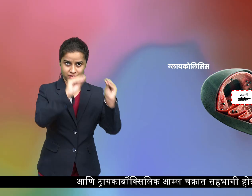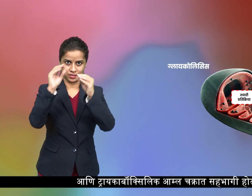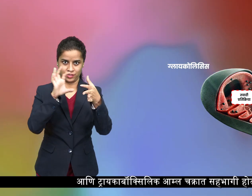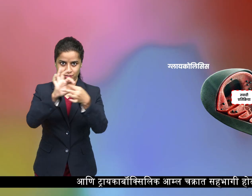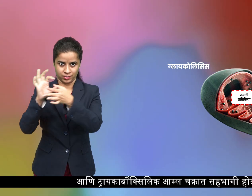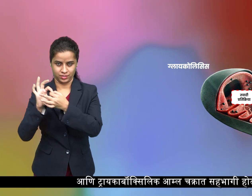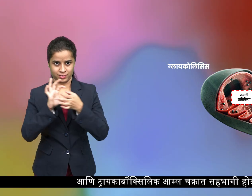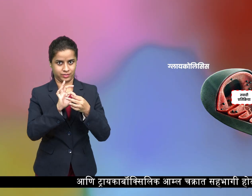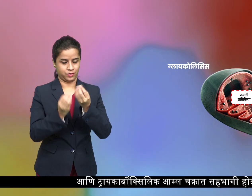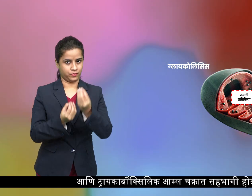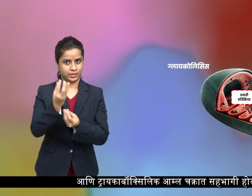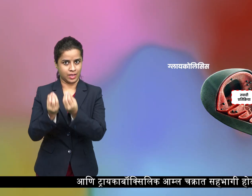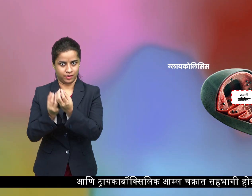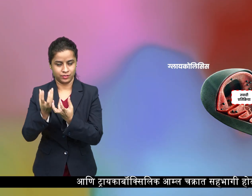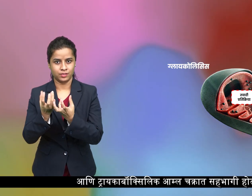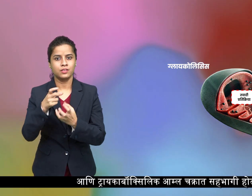आणि